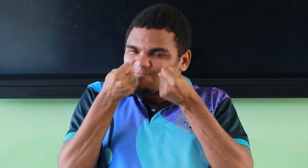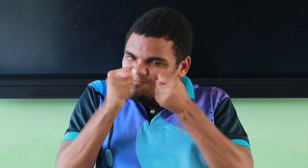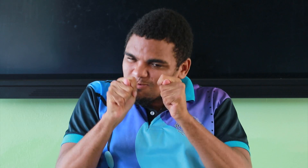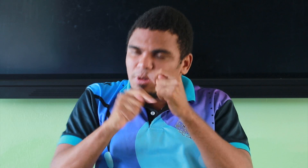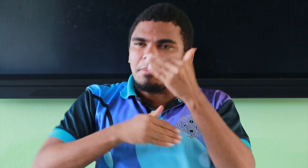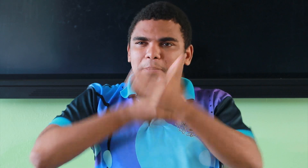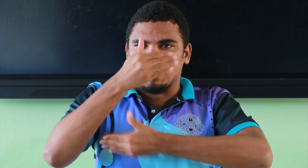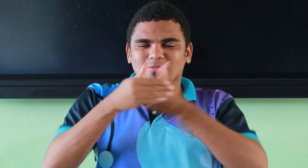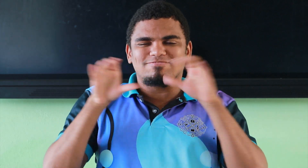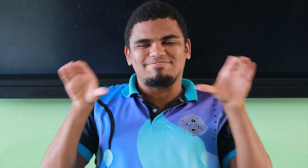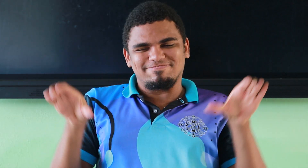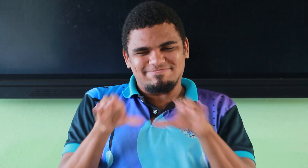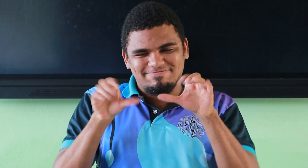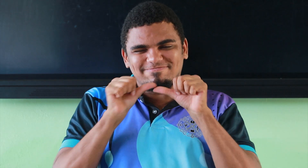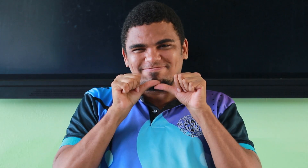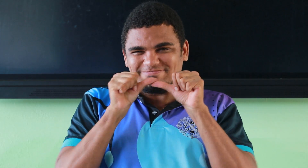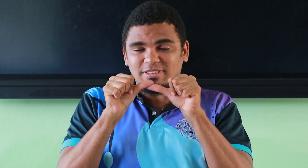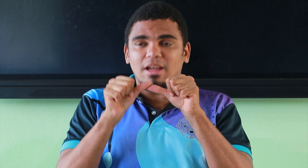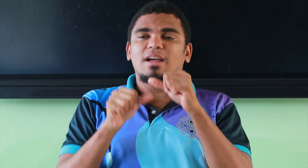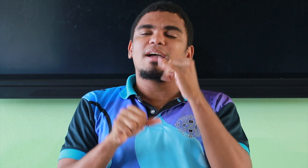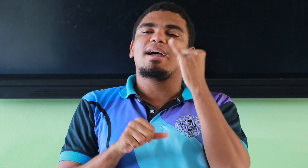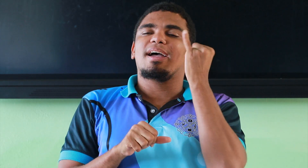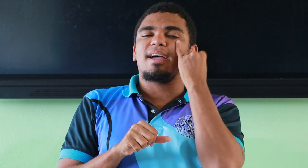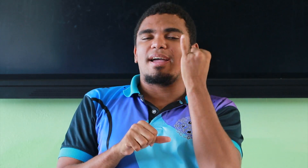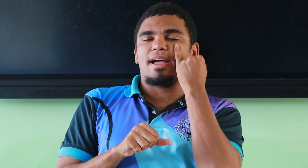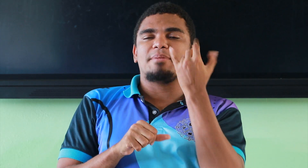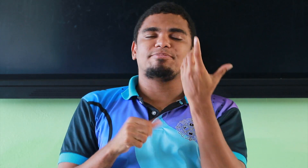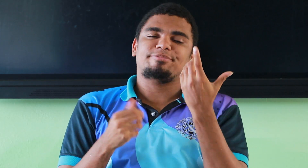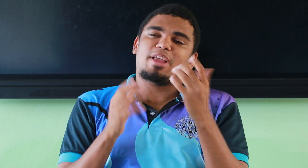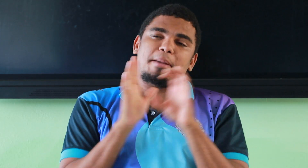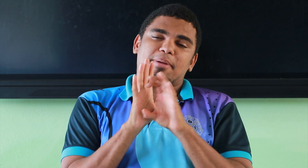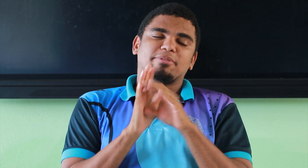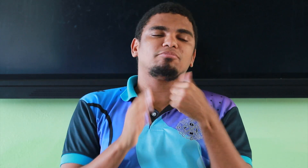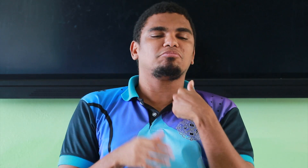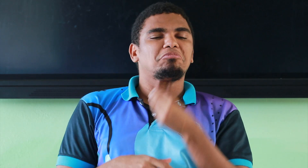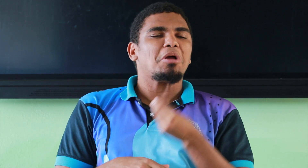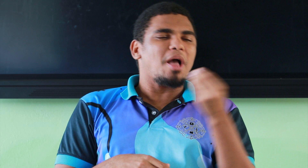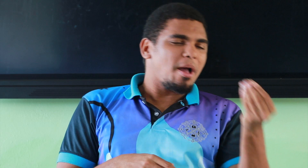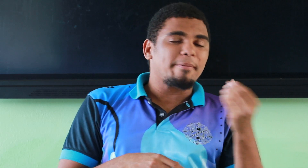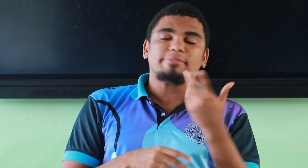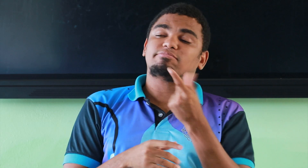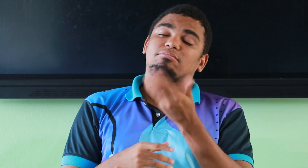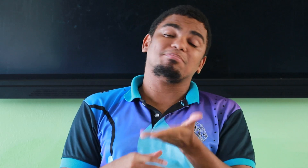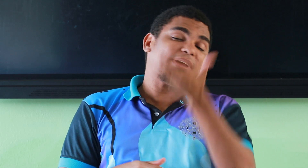no debe ser una limitante. Todo lo contrario, debemos seguir esforzándonos, seguir en el proceso,